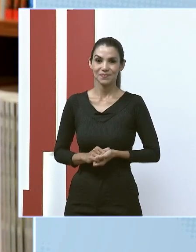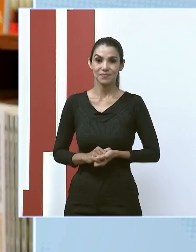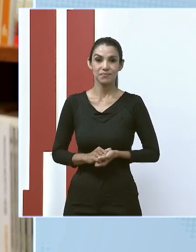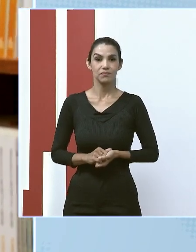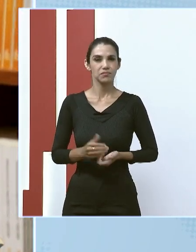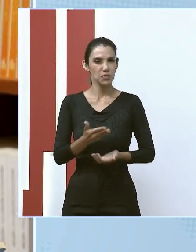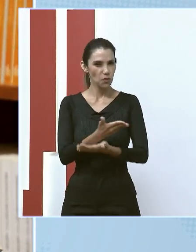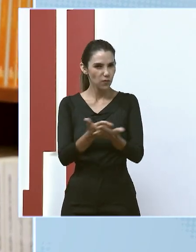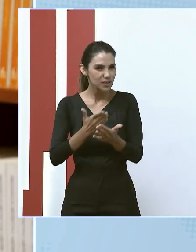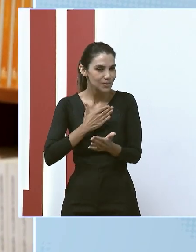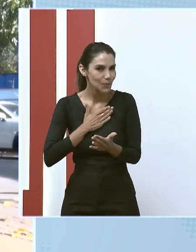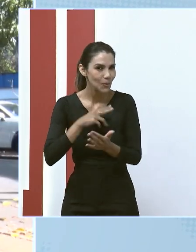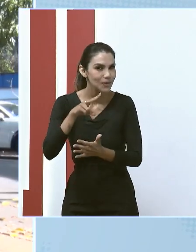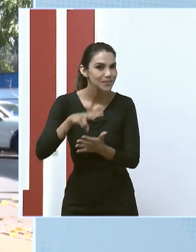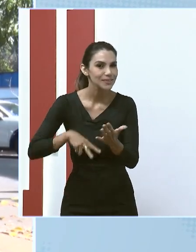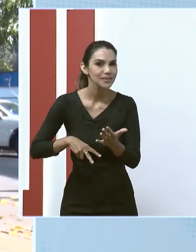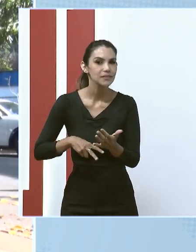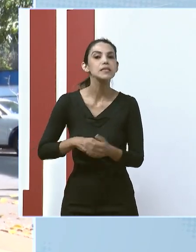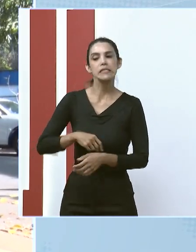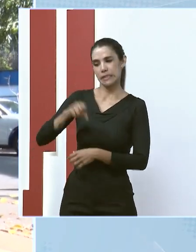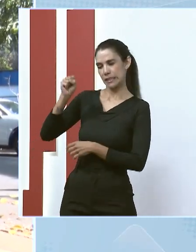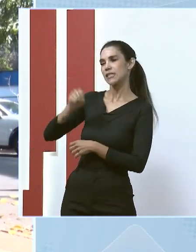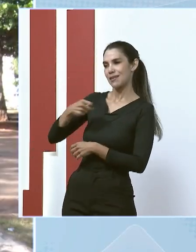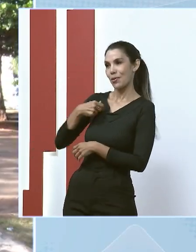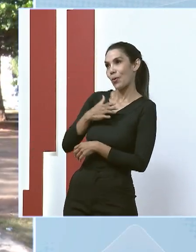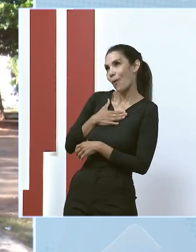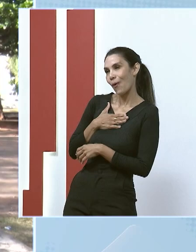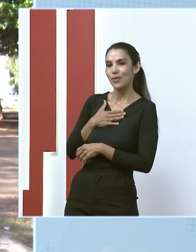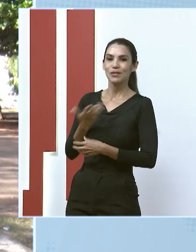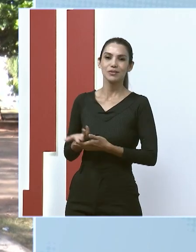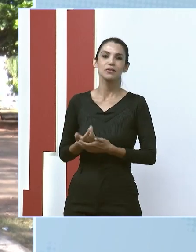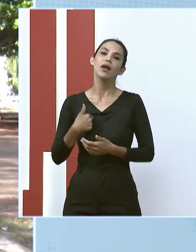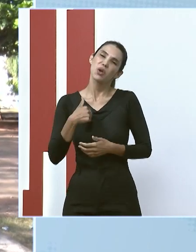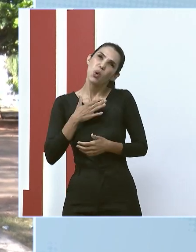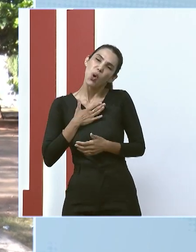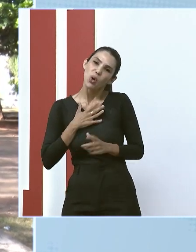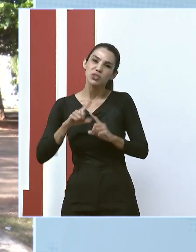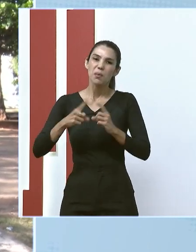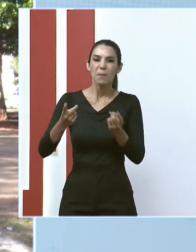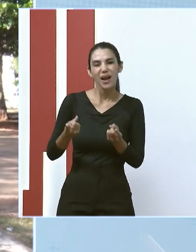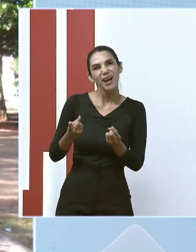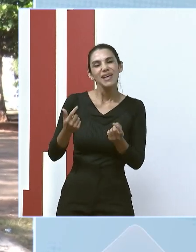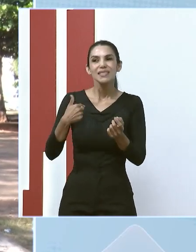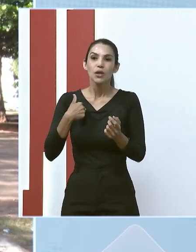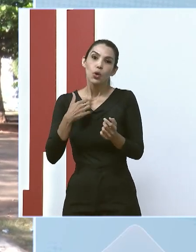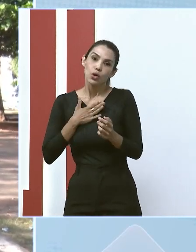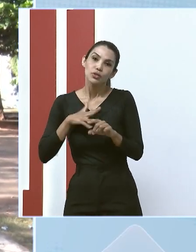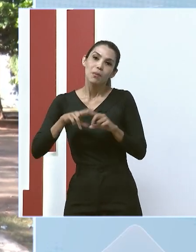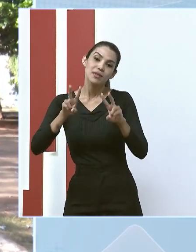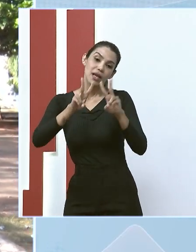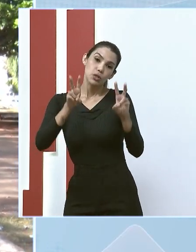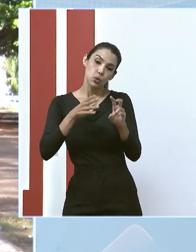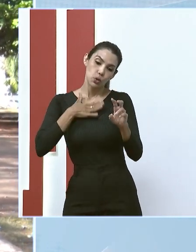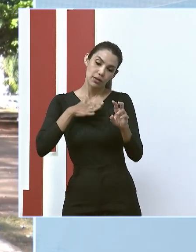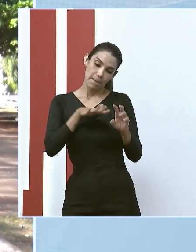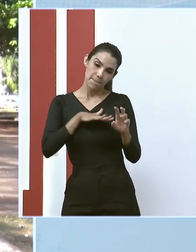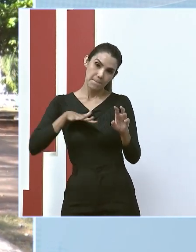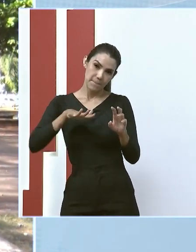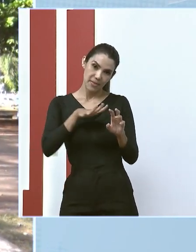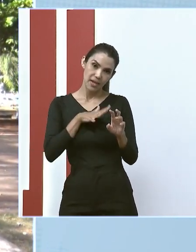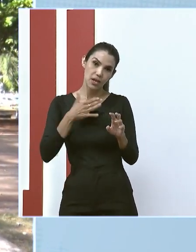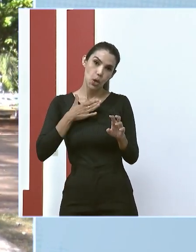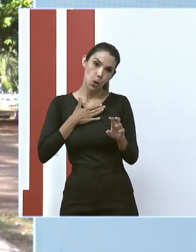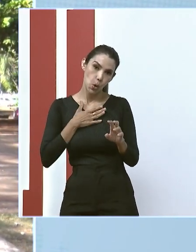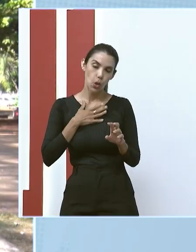Você gosta de ler? Gosto, muito. Gosto de ler, mas eu gosto de ler mais assuntos da minha área. Então, eu gosto